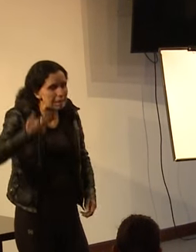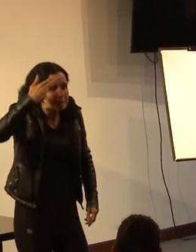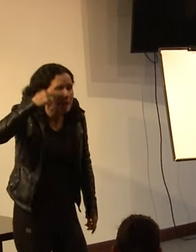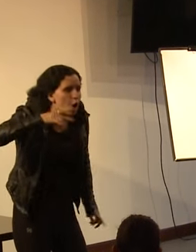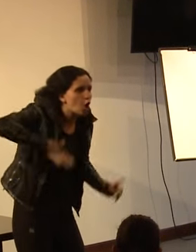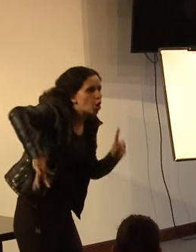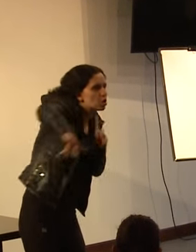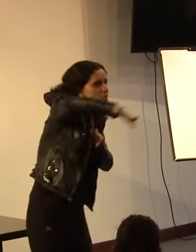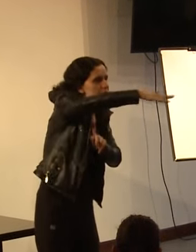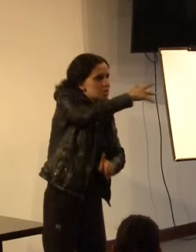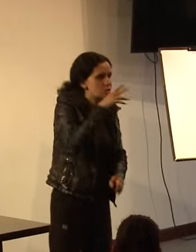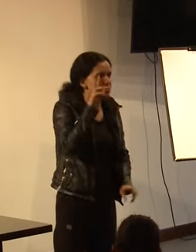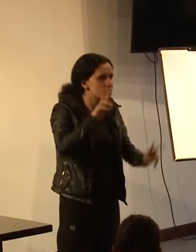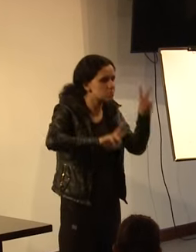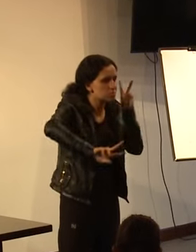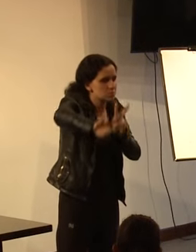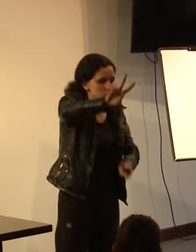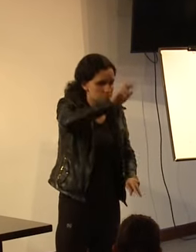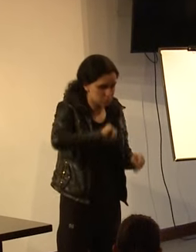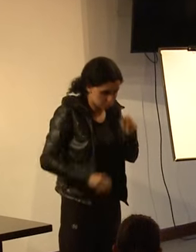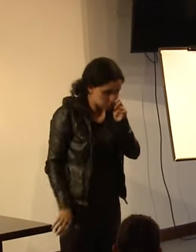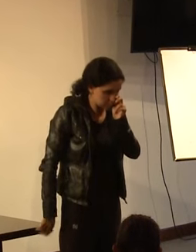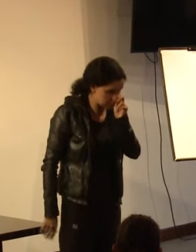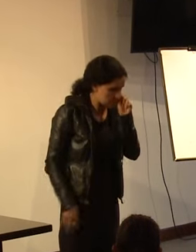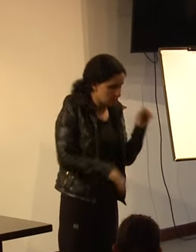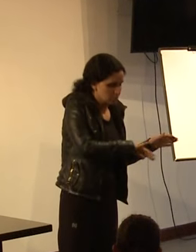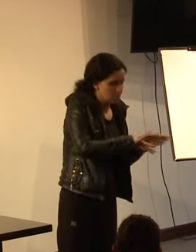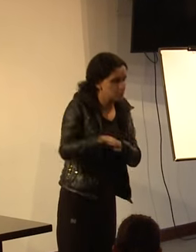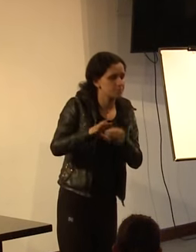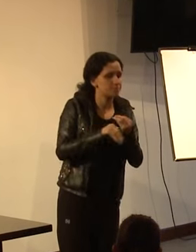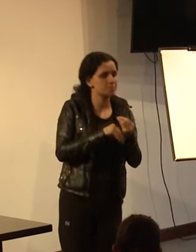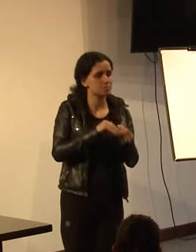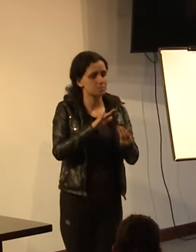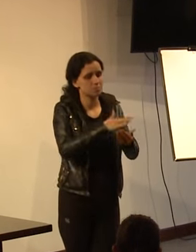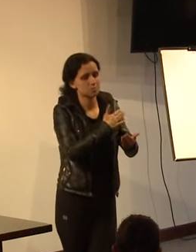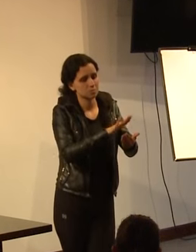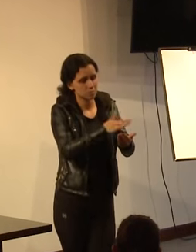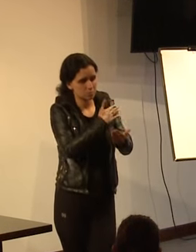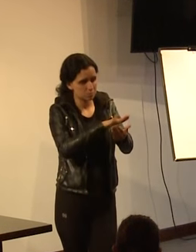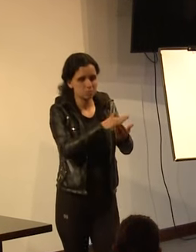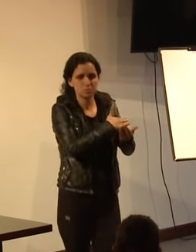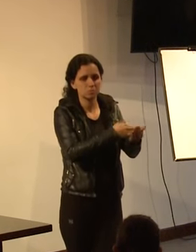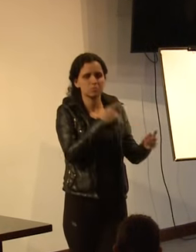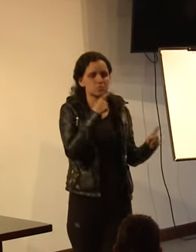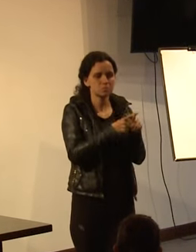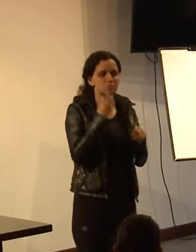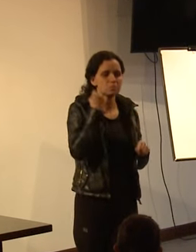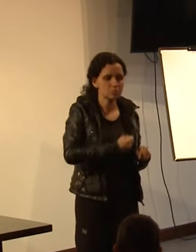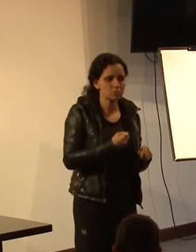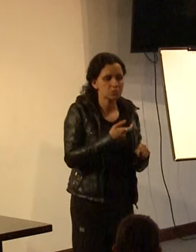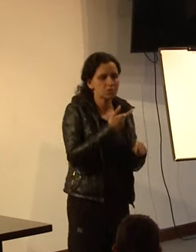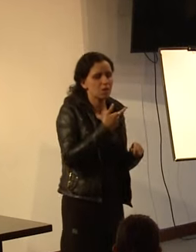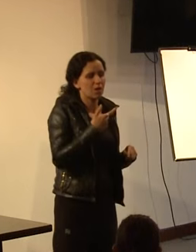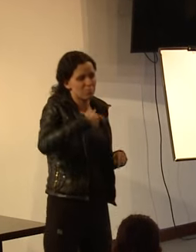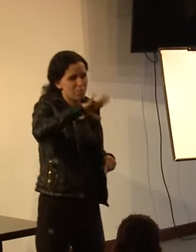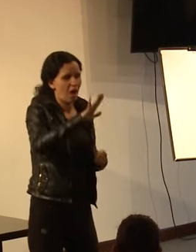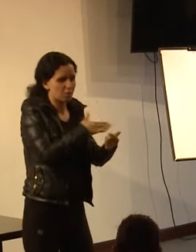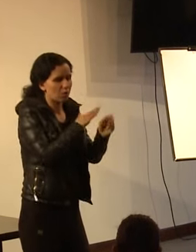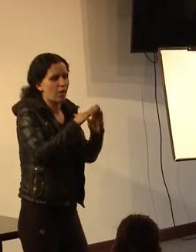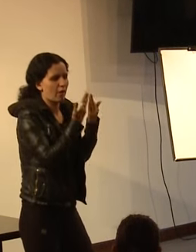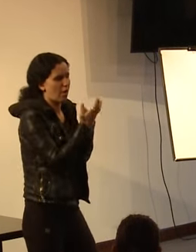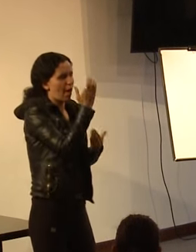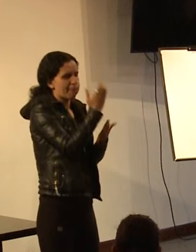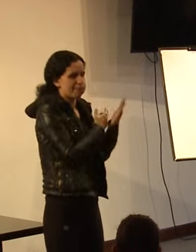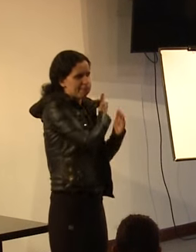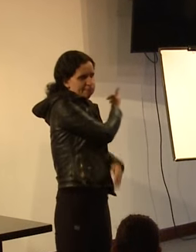que se ha validado mucho el tema de las artes en los colegios, la de todas la más fuerte es la música, es decir, que tiene mayor presencia en los